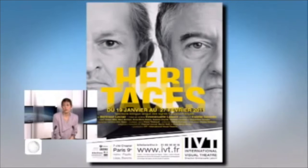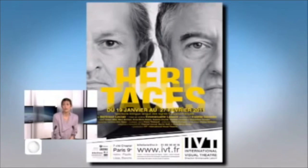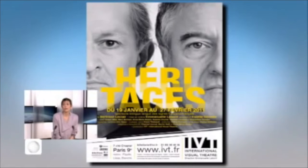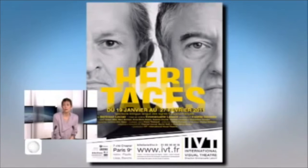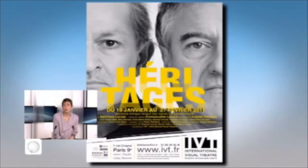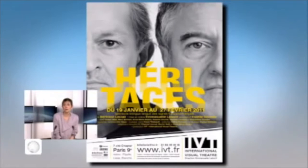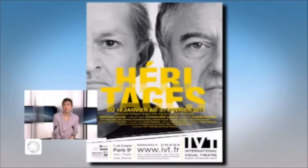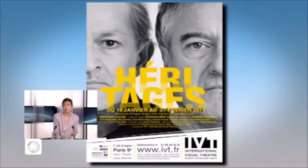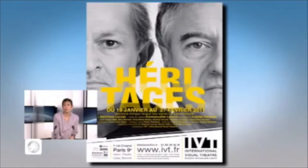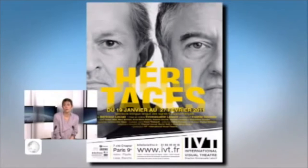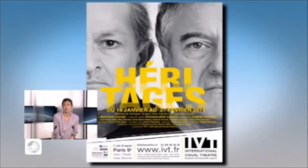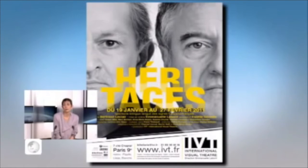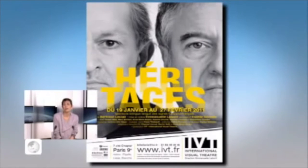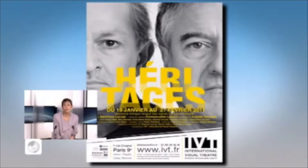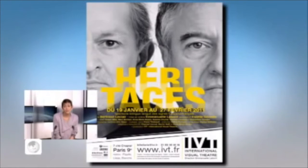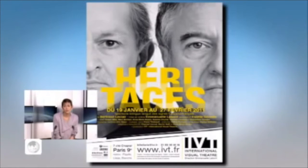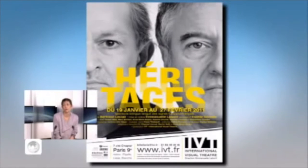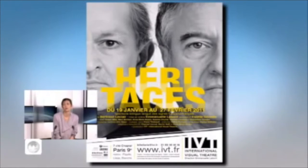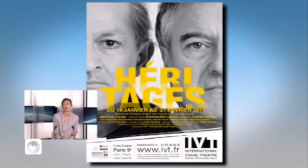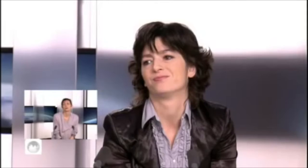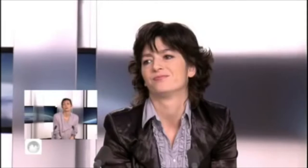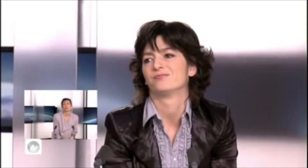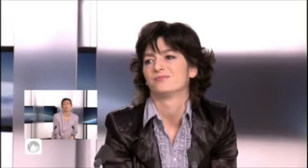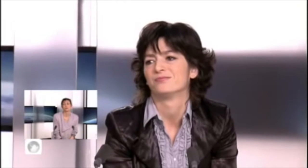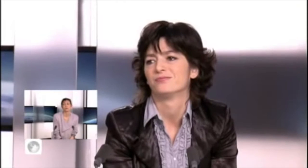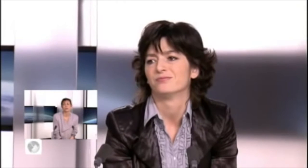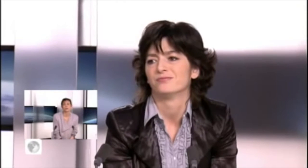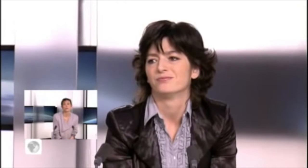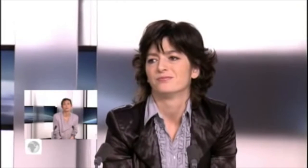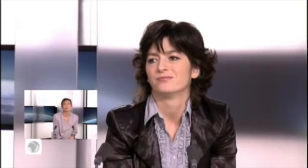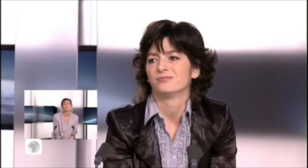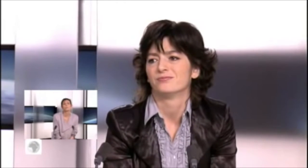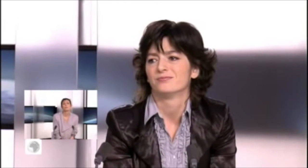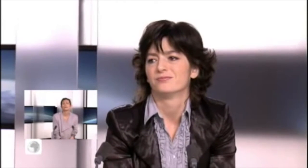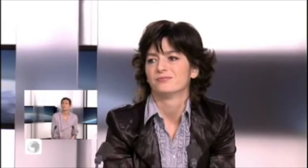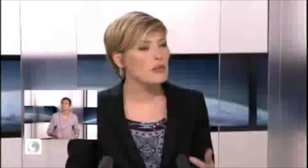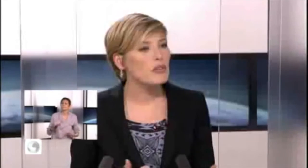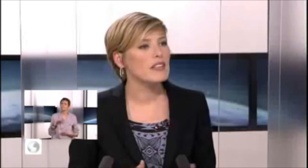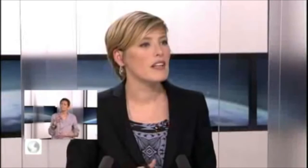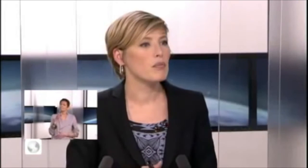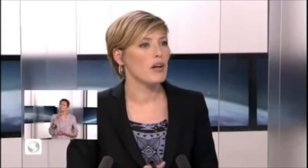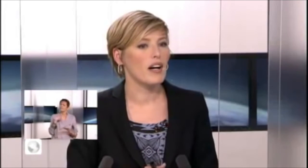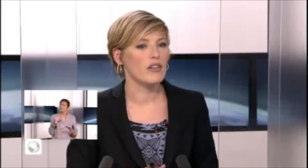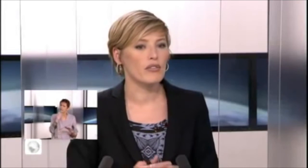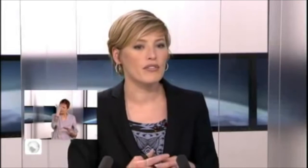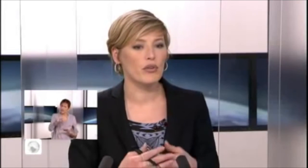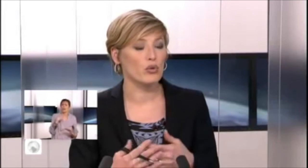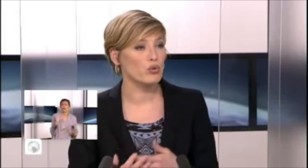et encore, nous avons encore les conséquences de l'interdiction de la langue des signes actuellement. Oui, on voit la difficulté pour un enfant